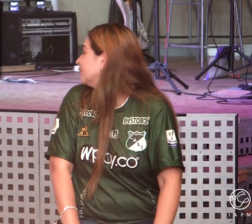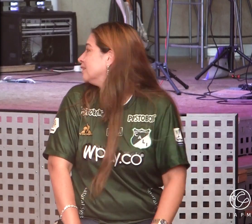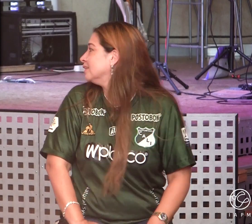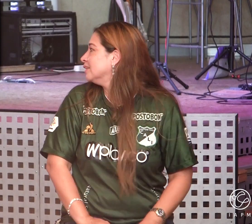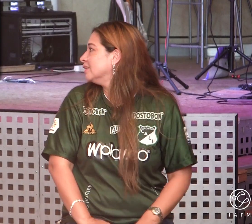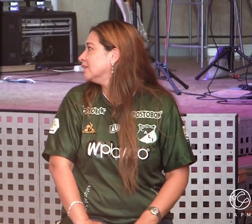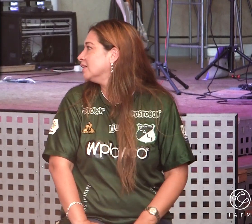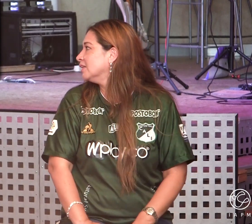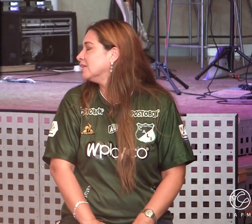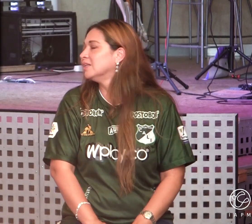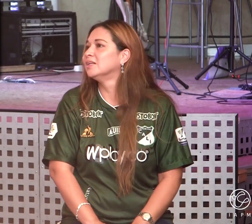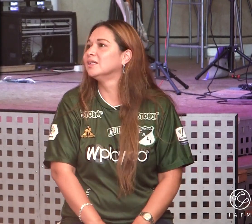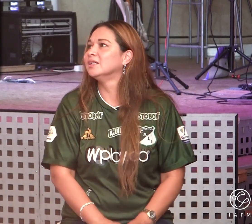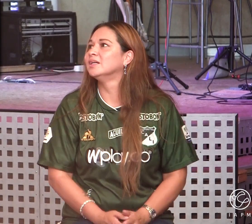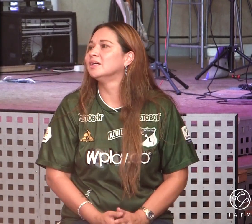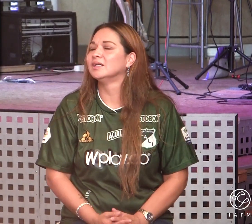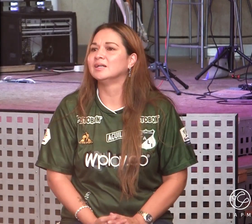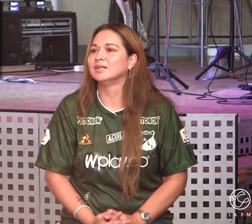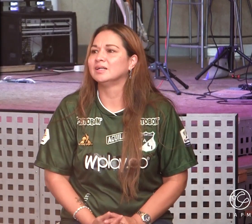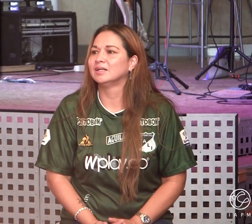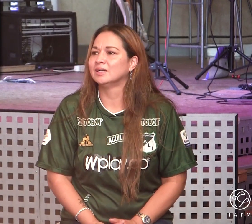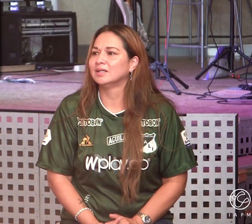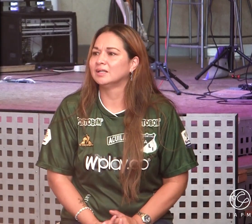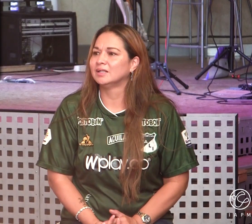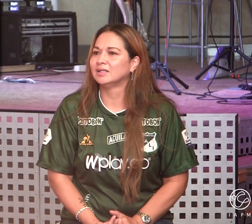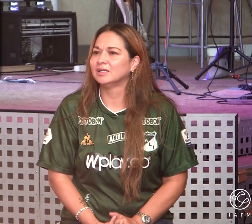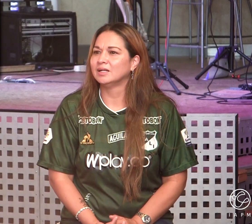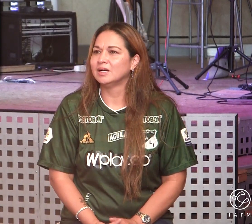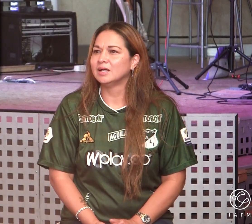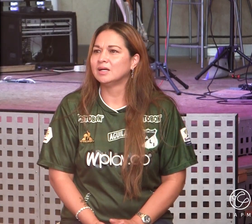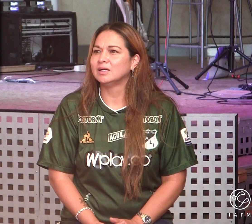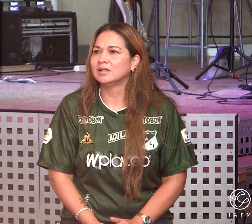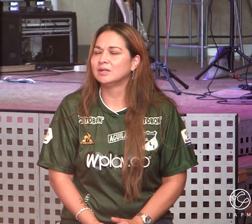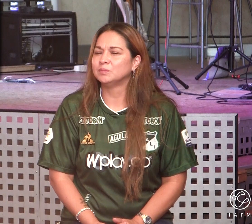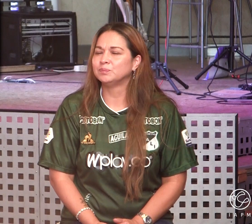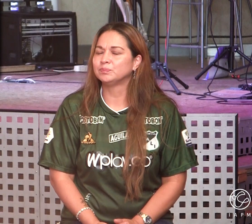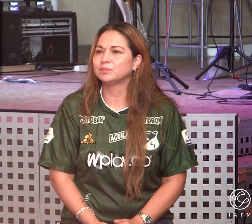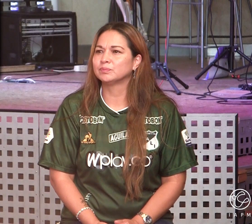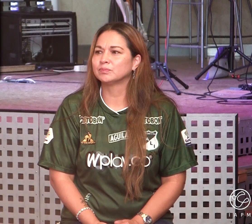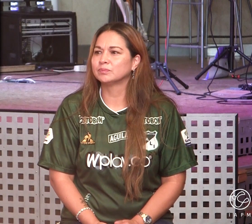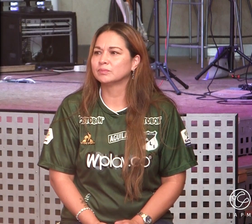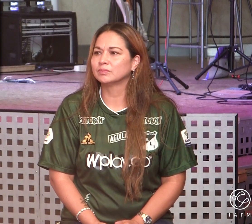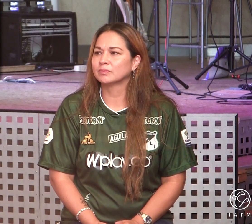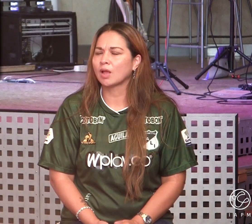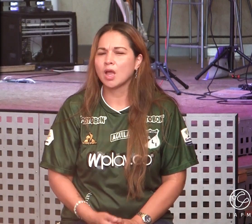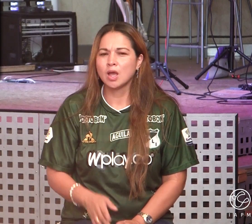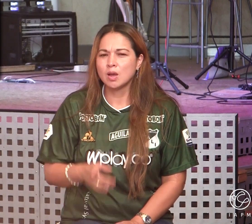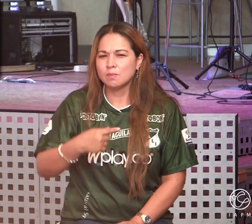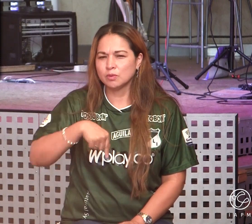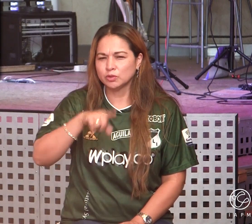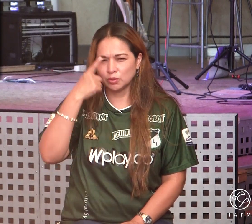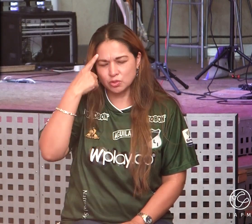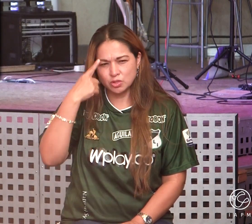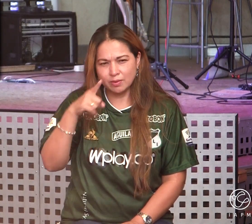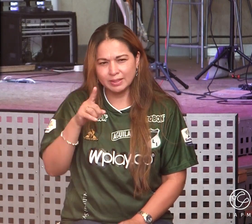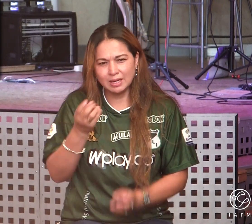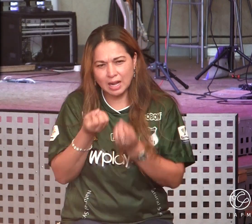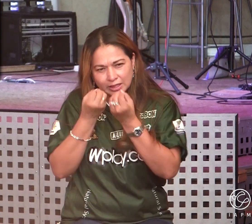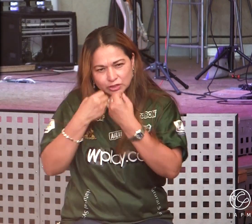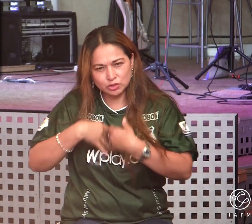listo. ¿Tú has leído la parábola de Lucas 15 que todo el mundo conoce como la parábola del hijo pródigo? ¿Alguno la ha